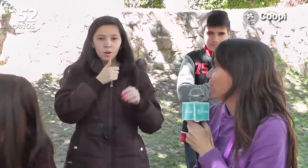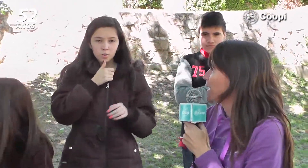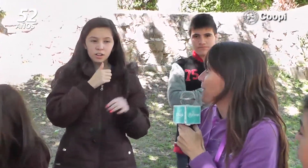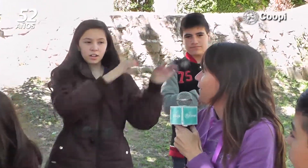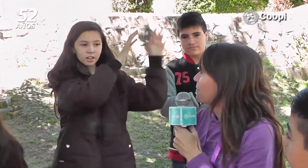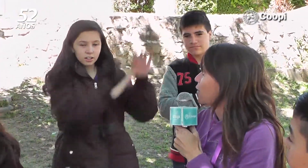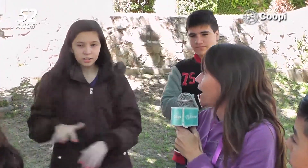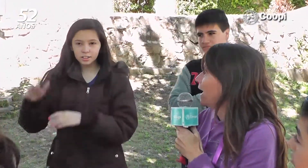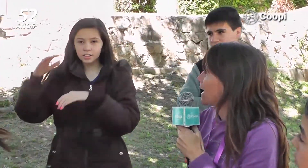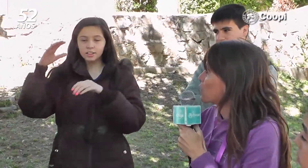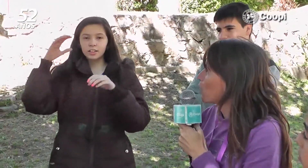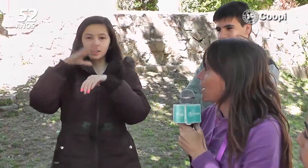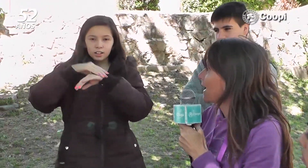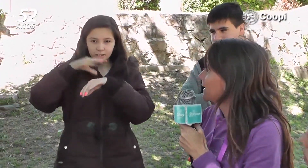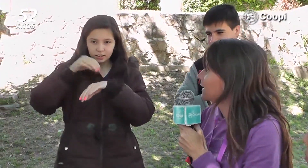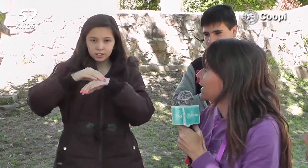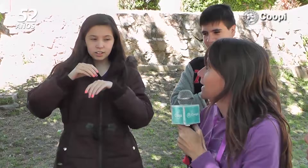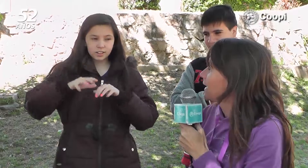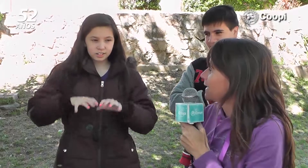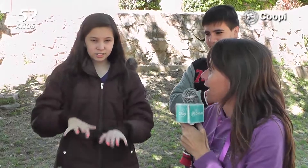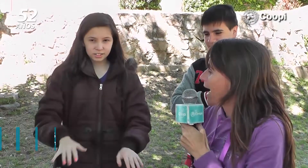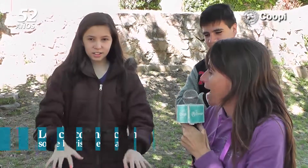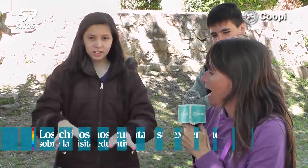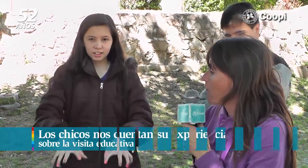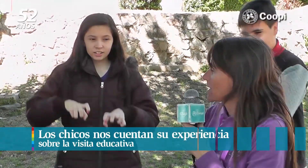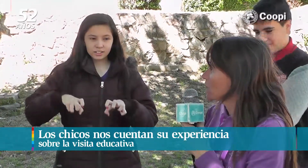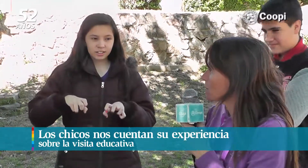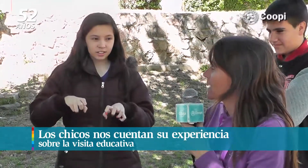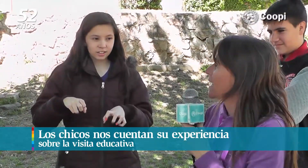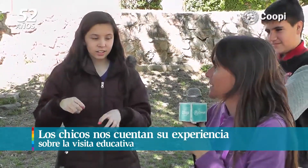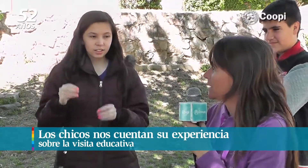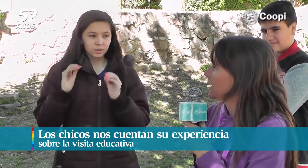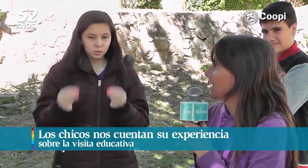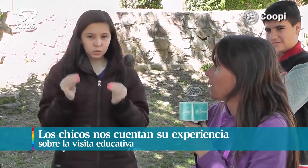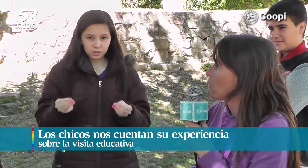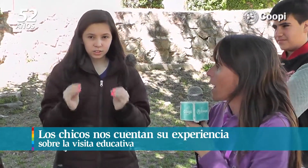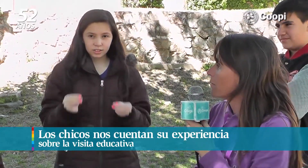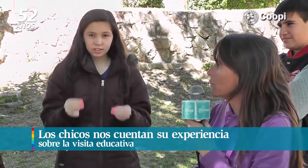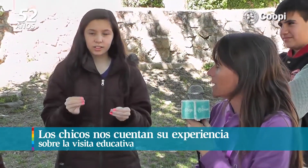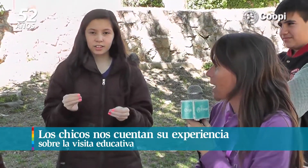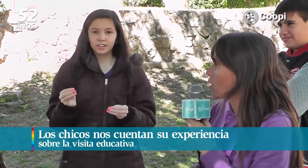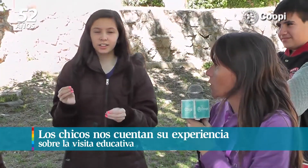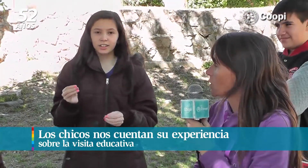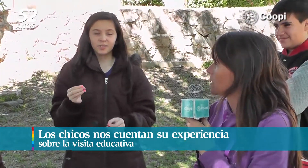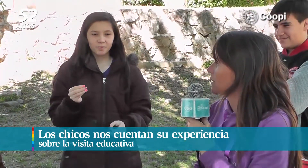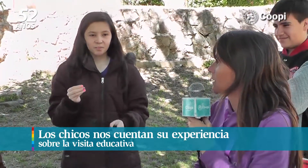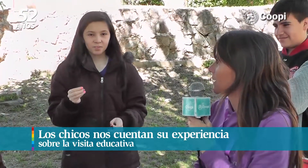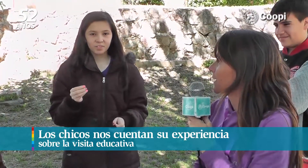También aprendimos que la lluvia trae agua sucia y que hay lugares muy secos.